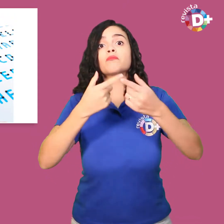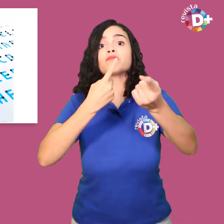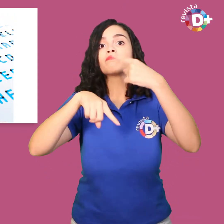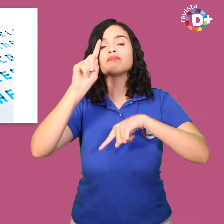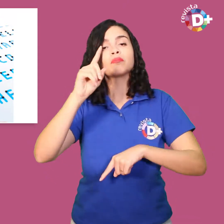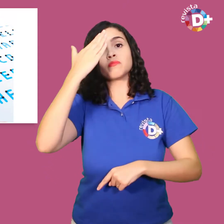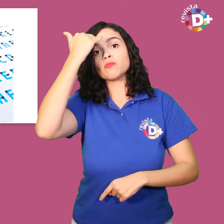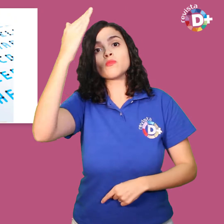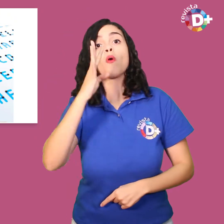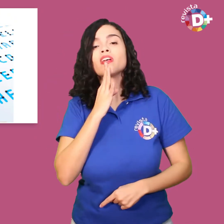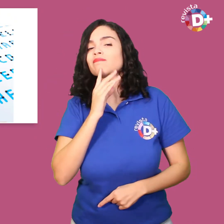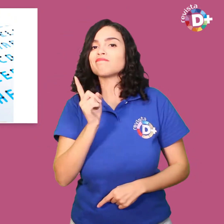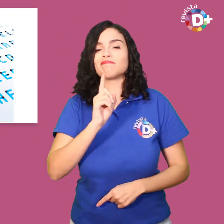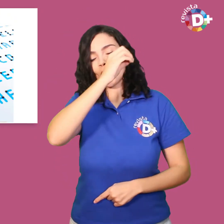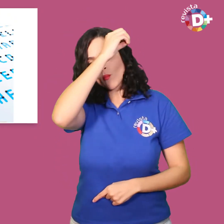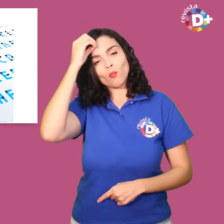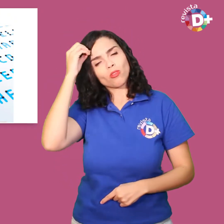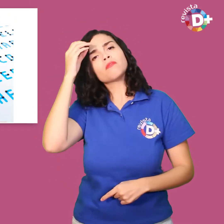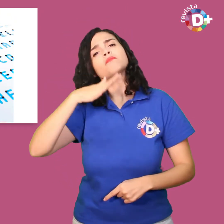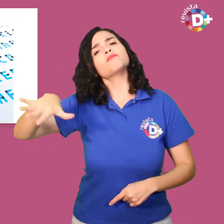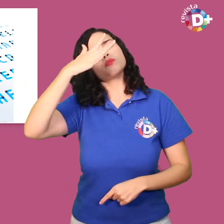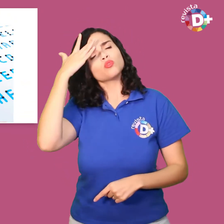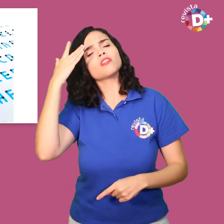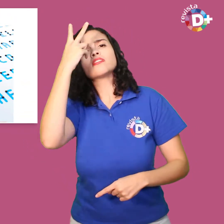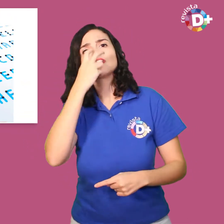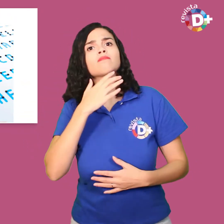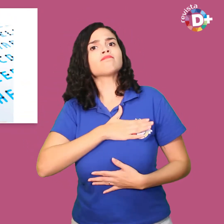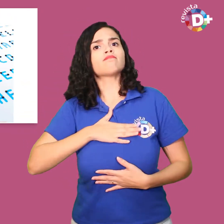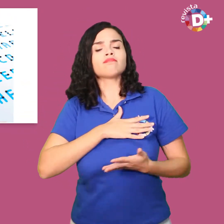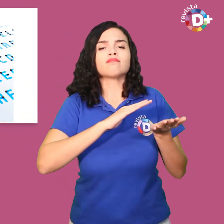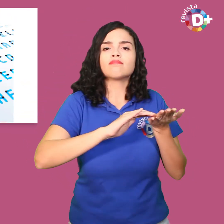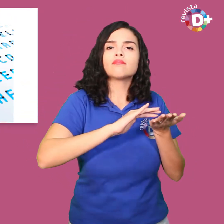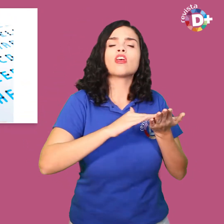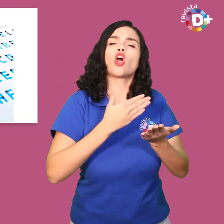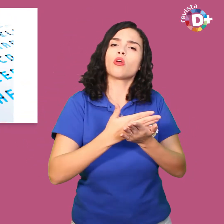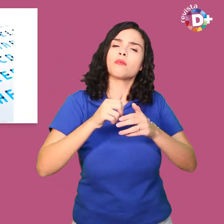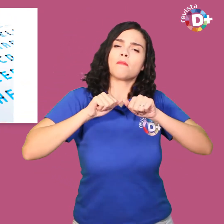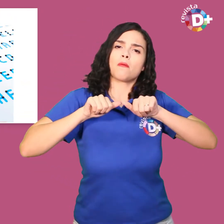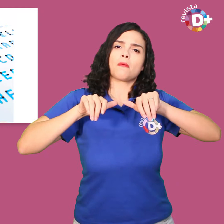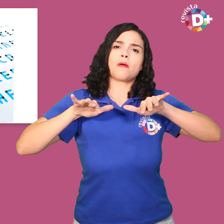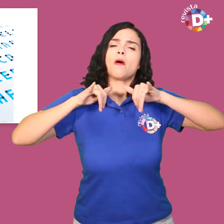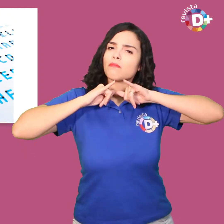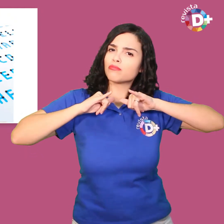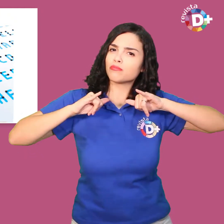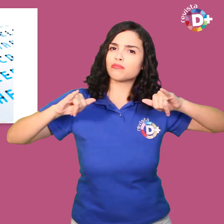Comprovadamente, o sistema Braille teve plena aceitação entre os cegos e que se incumbiram da sua expansão e divulgação pelo